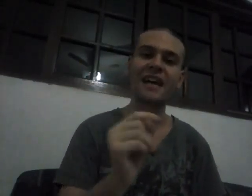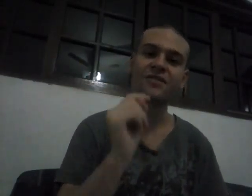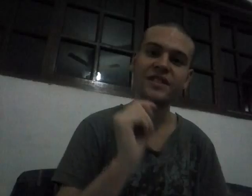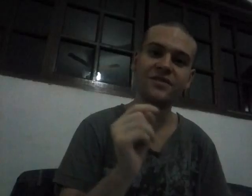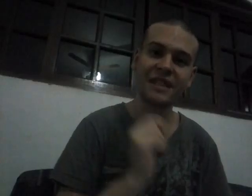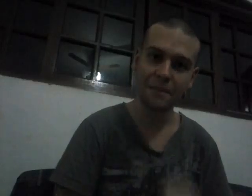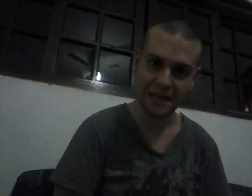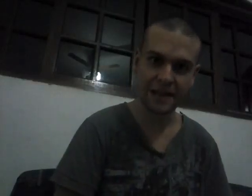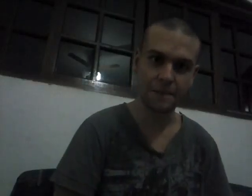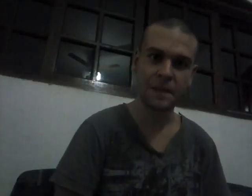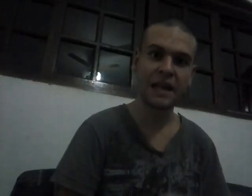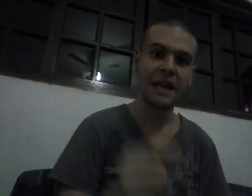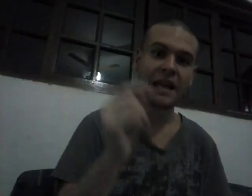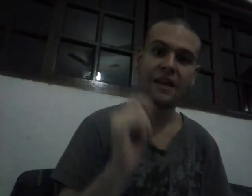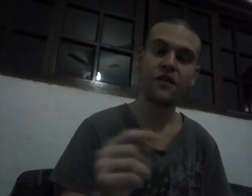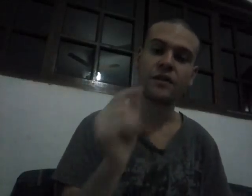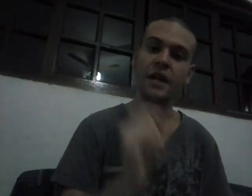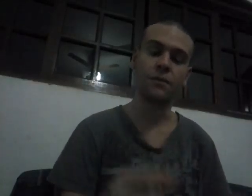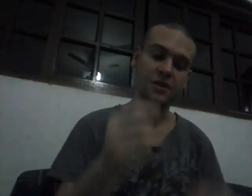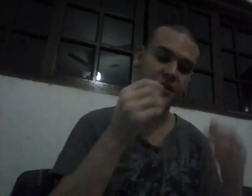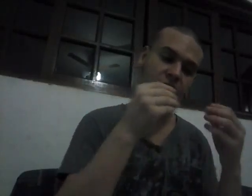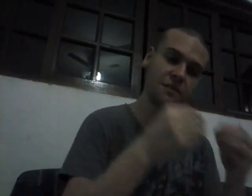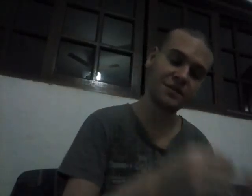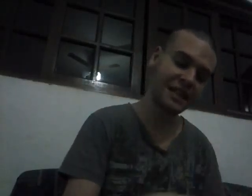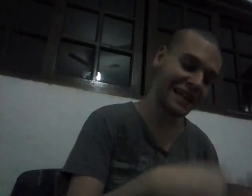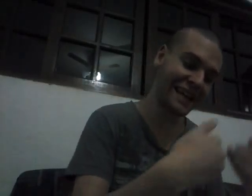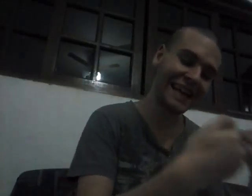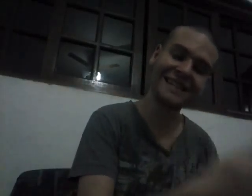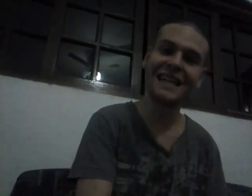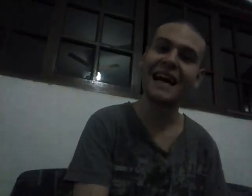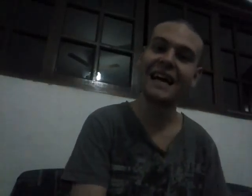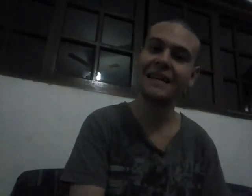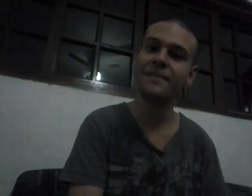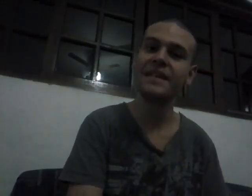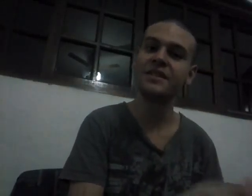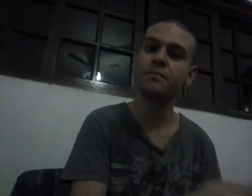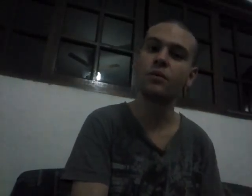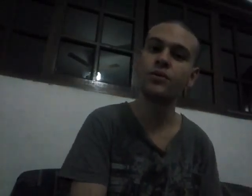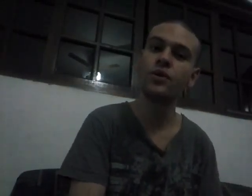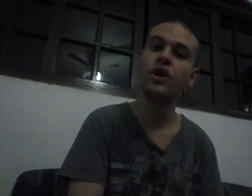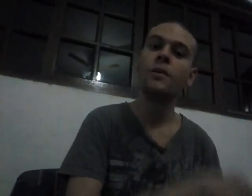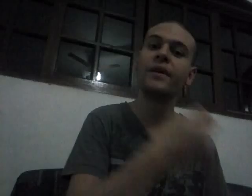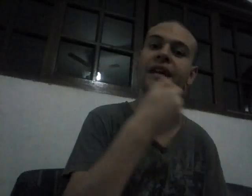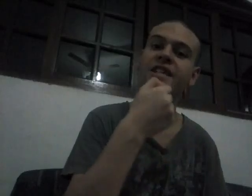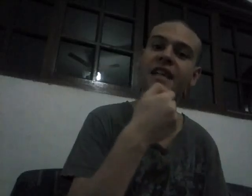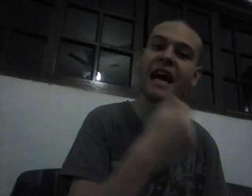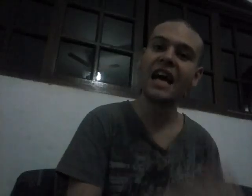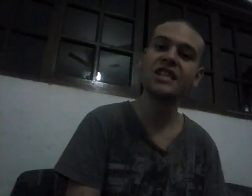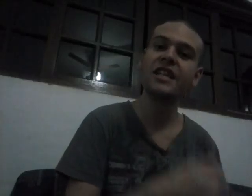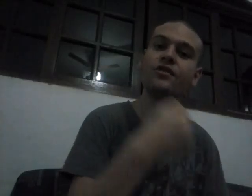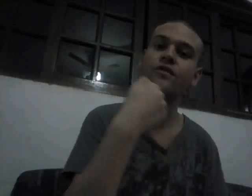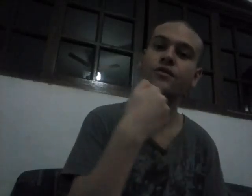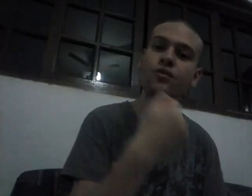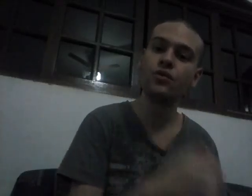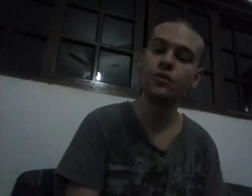Estados Unidos da América. Ele falou, não, nós não vamos largar esta área, este ponto, porque a gente acha que no futuro,